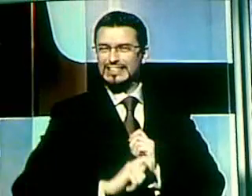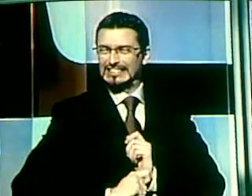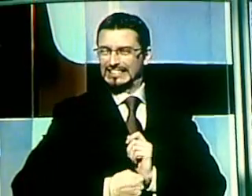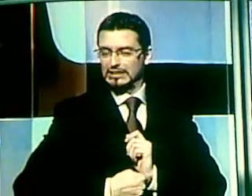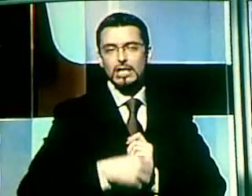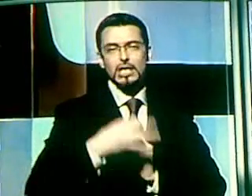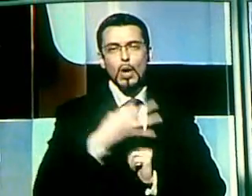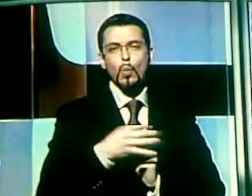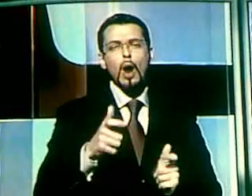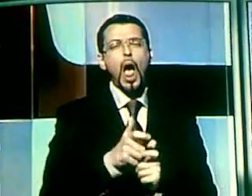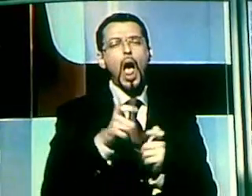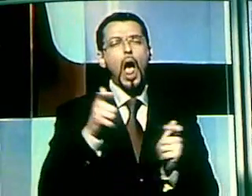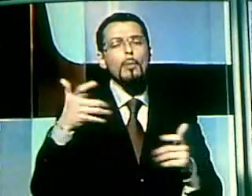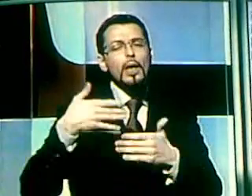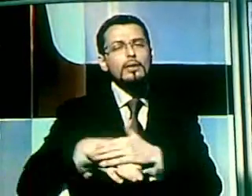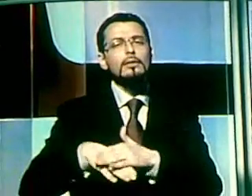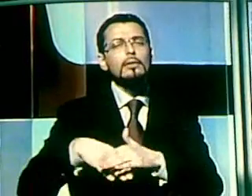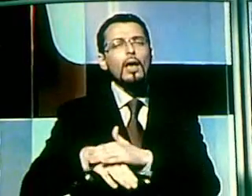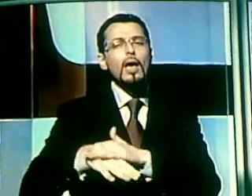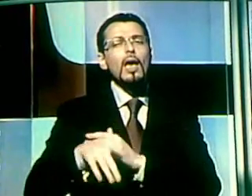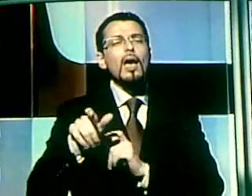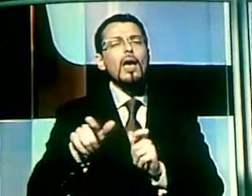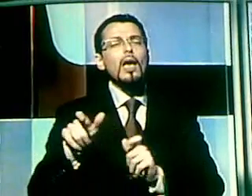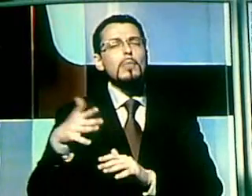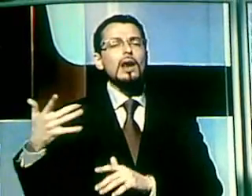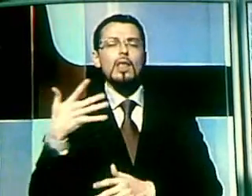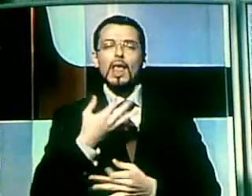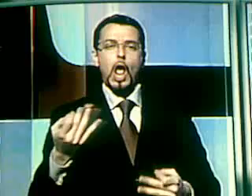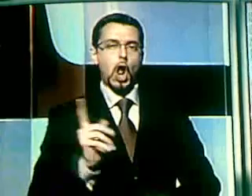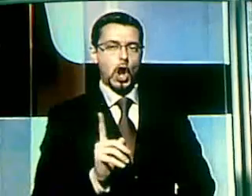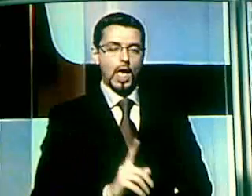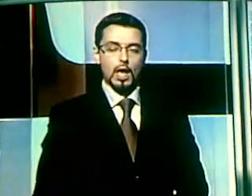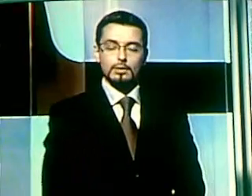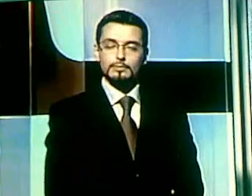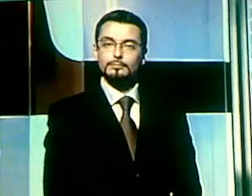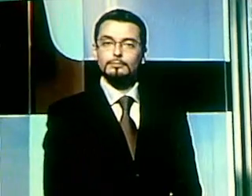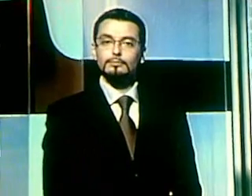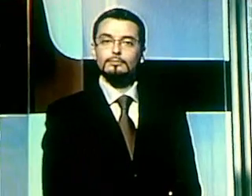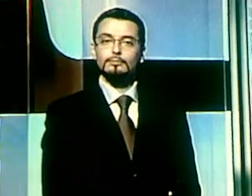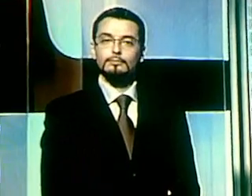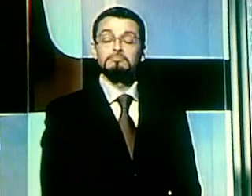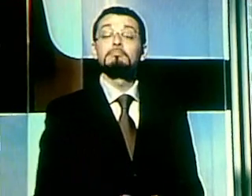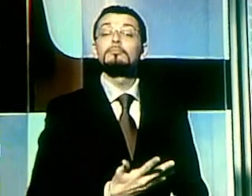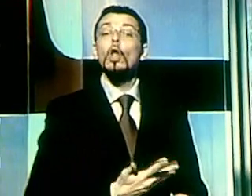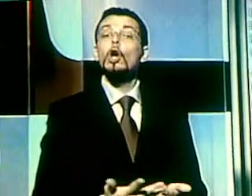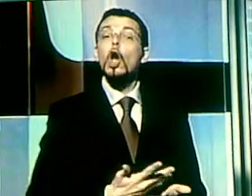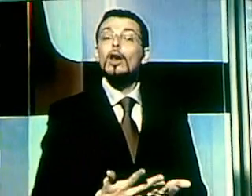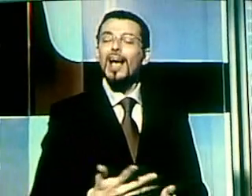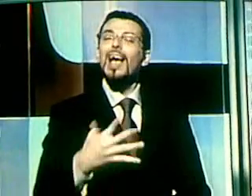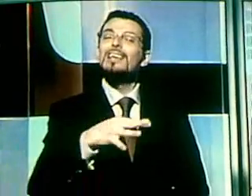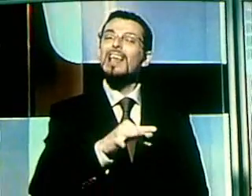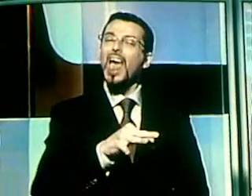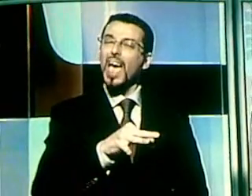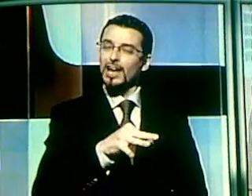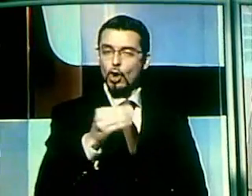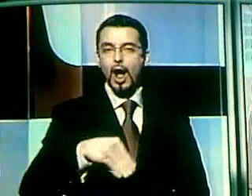pone in essere quotidianamente, ma a volte anche questi fatti non sono più sufficienti, se è vero che a Pistoia